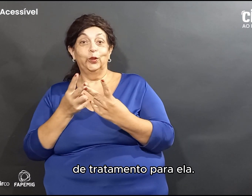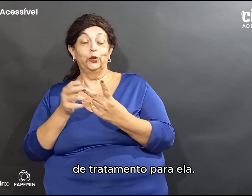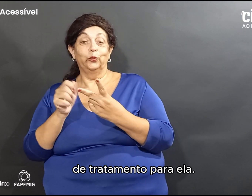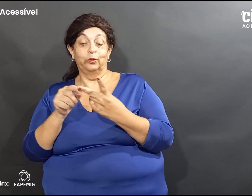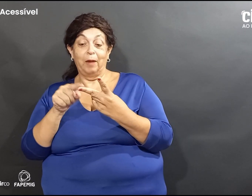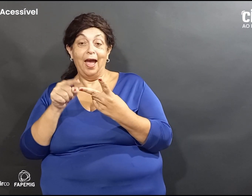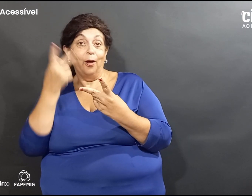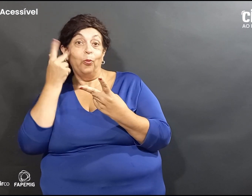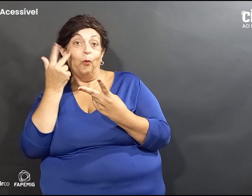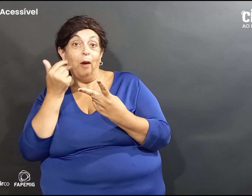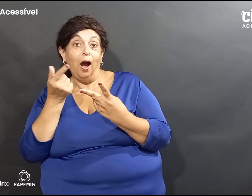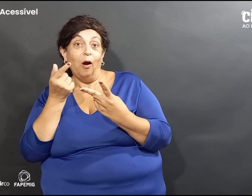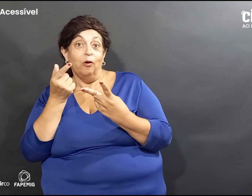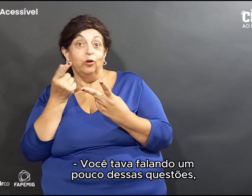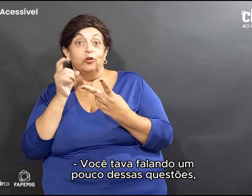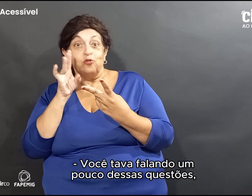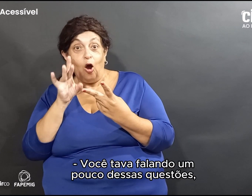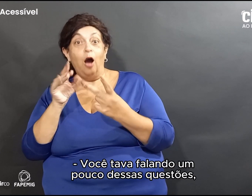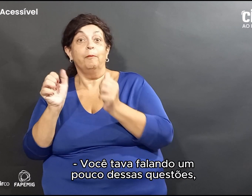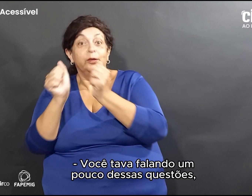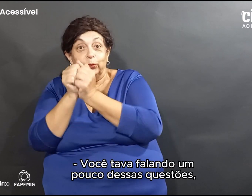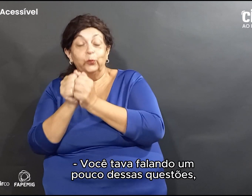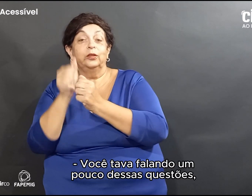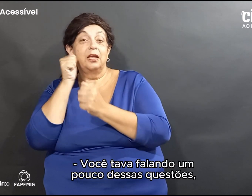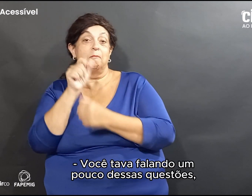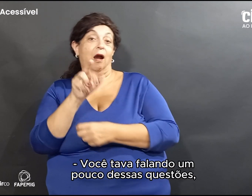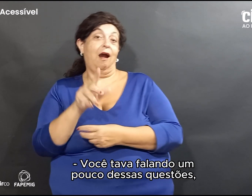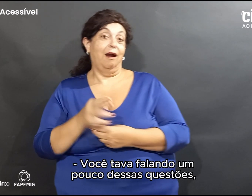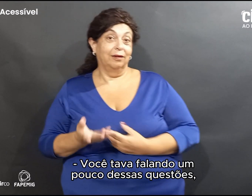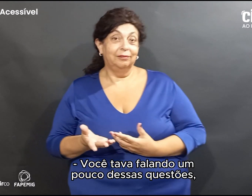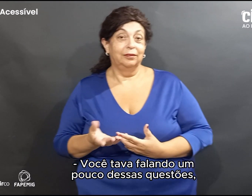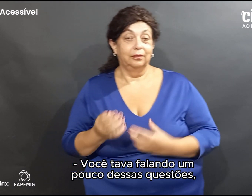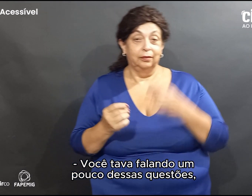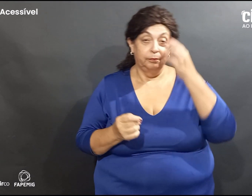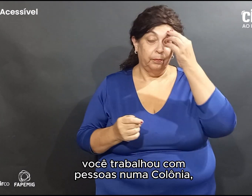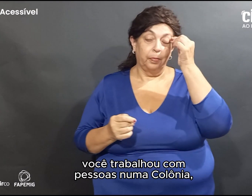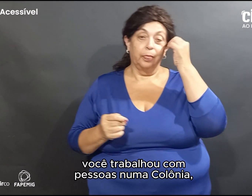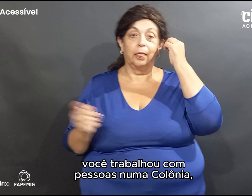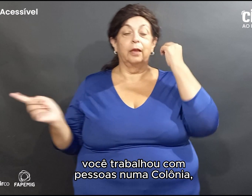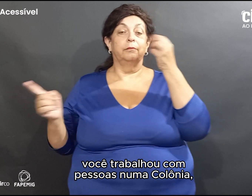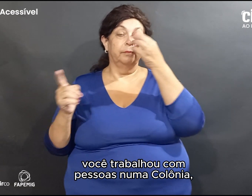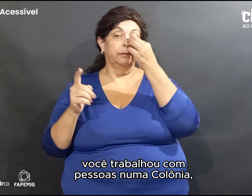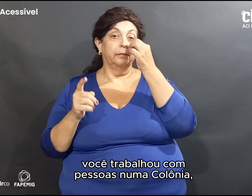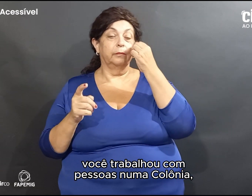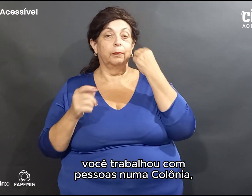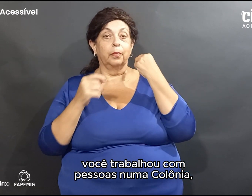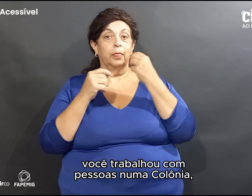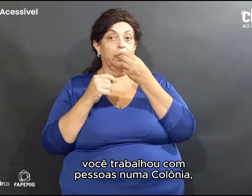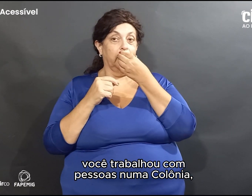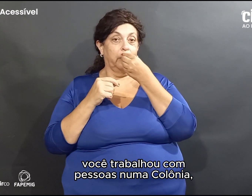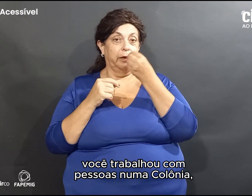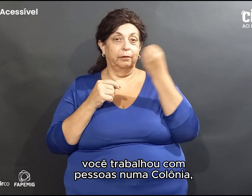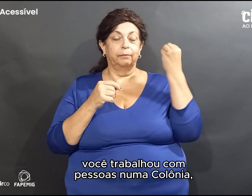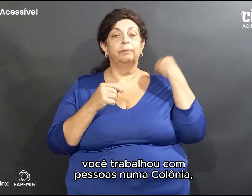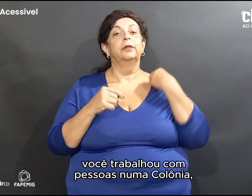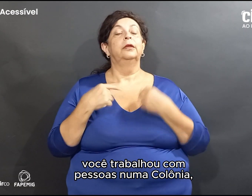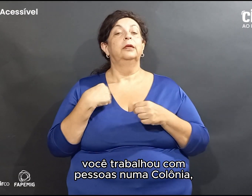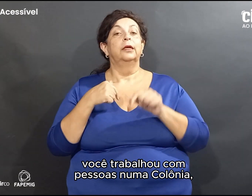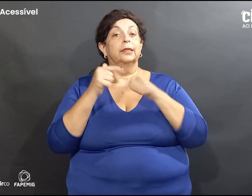ela. Você estava falando um pouco dessas questões, né? Você trabalhou com pessoas numa colônia, né? E